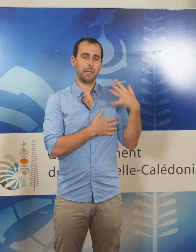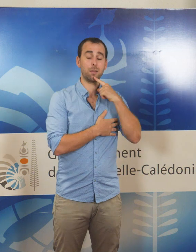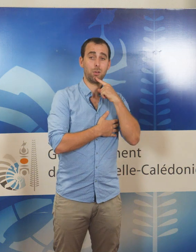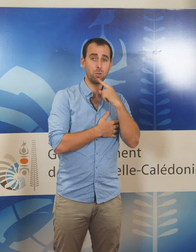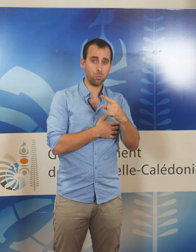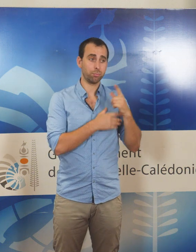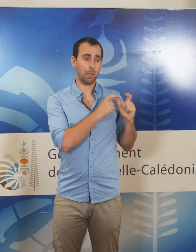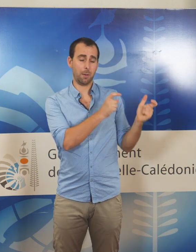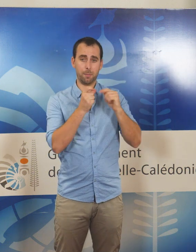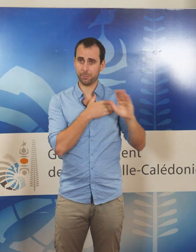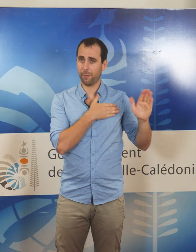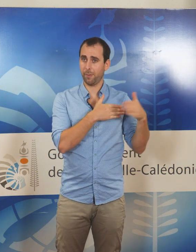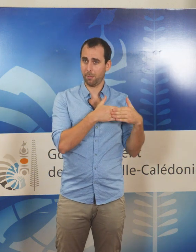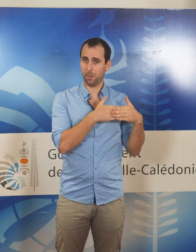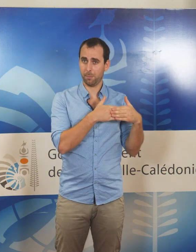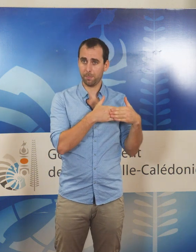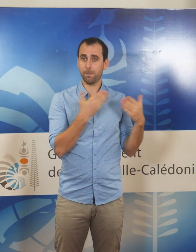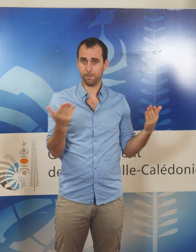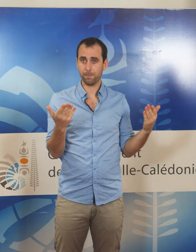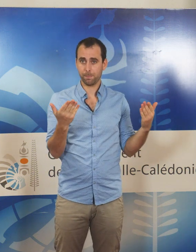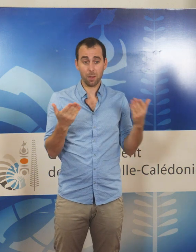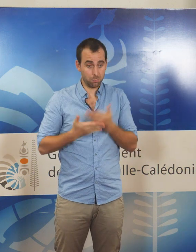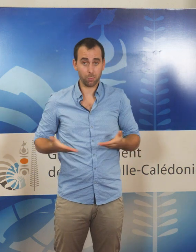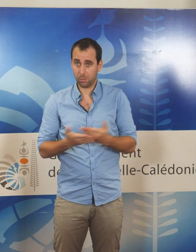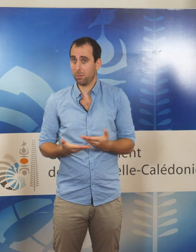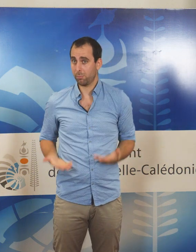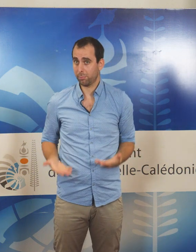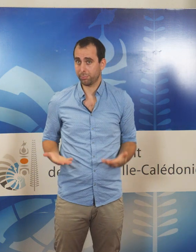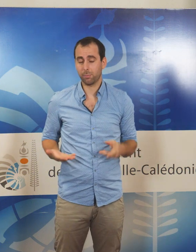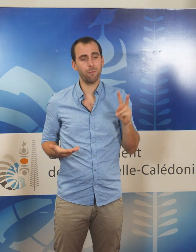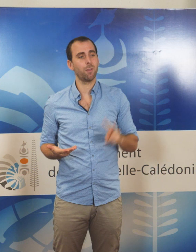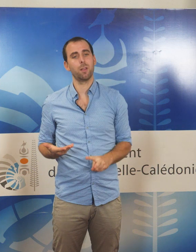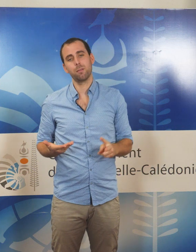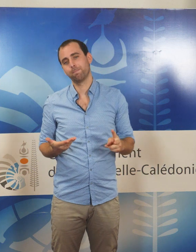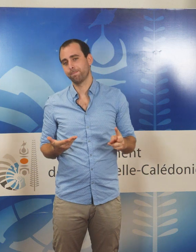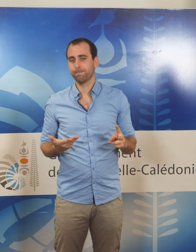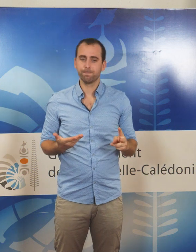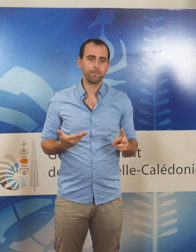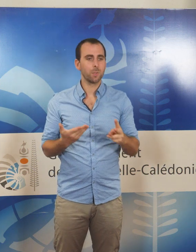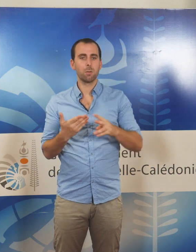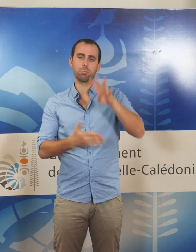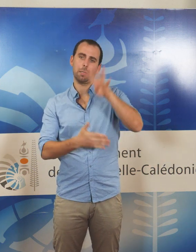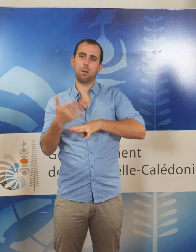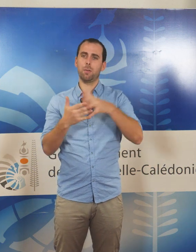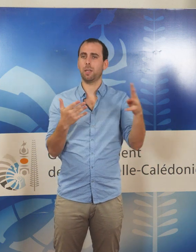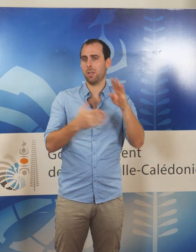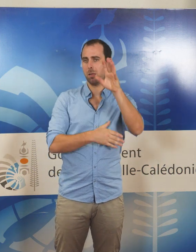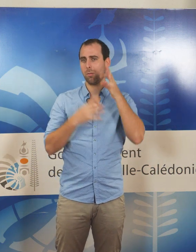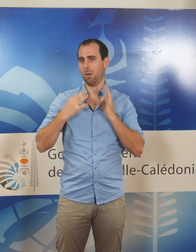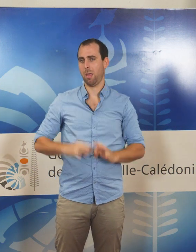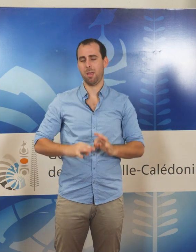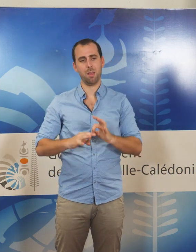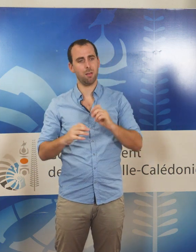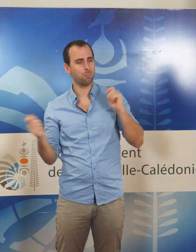des établissements, donc la situation actuelle dans laquelle nous sommes, ne nécessite pas de modification du calendrier scolaire ni de